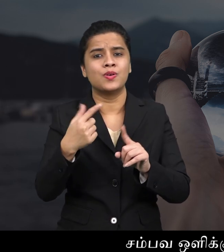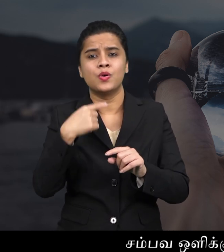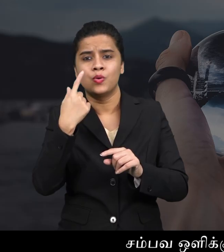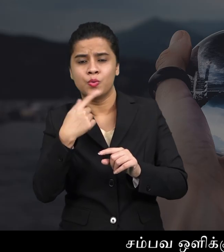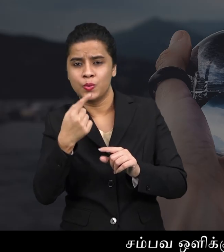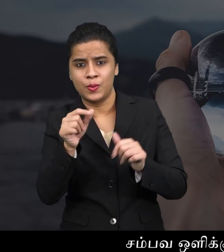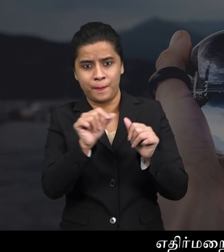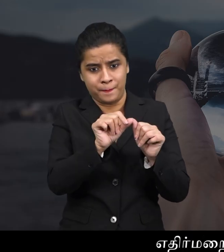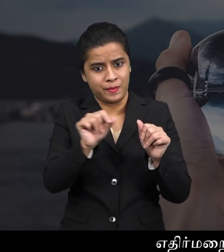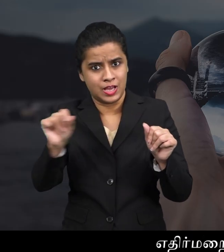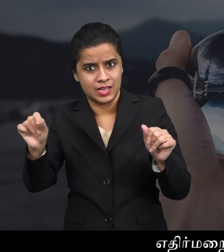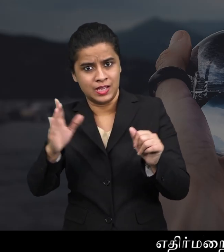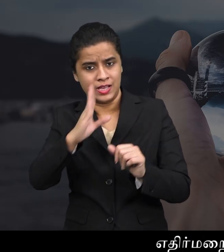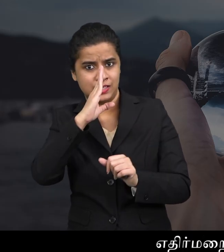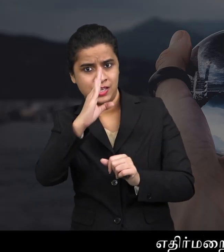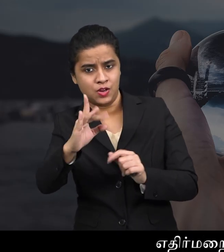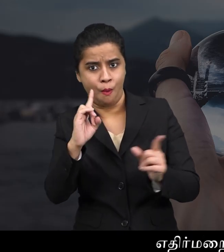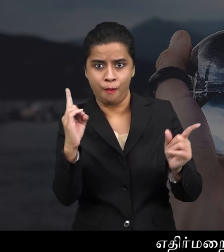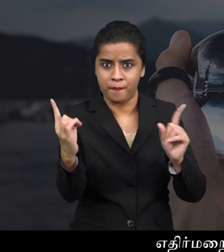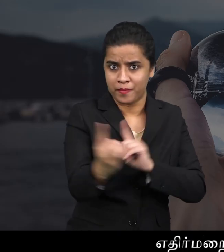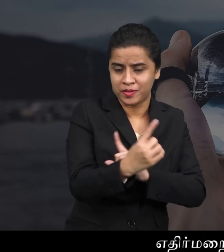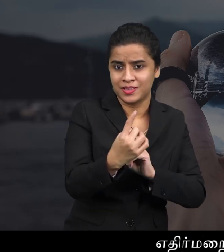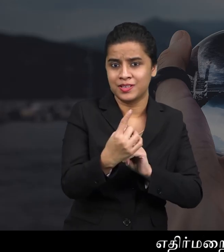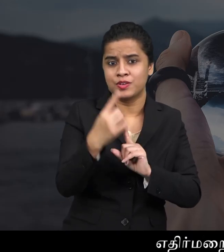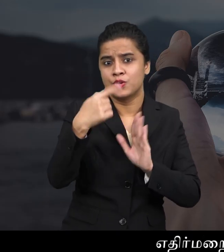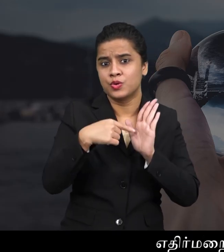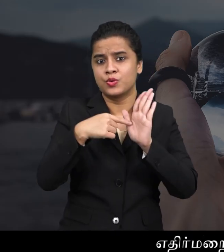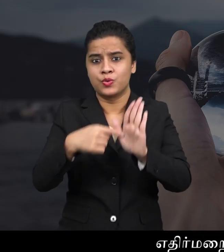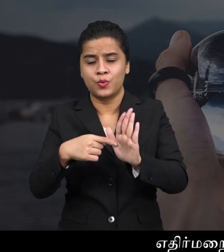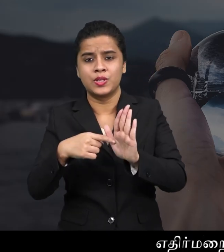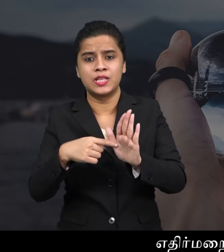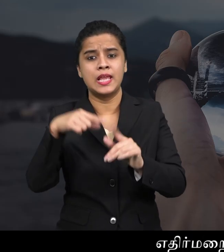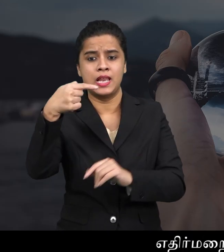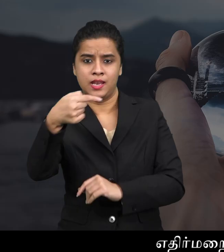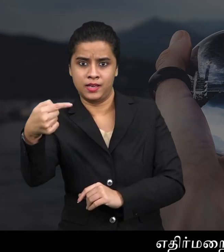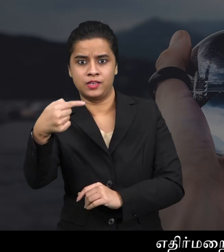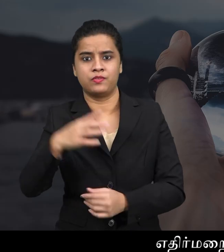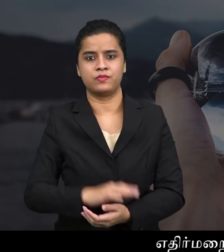திசையில் அளவிடப்பட்டவை எதிர்மறையாகவும் எடுக்கப்பட வேண்டும்.